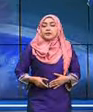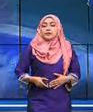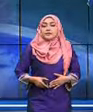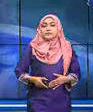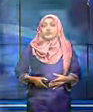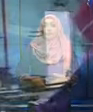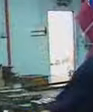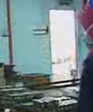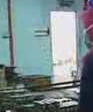negara.